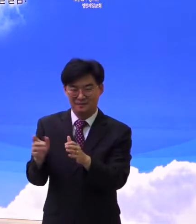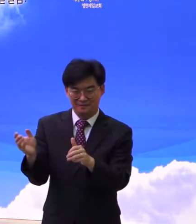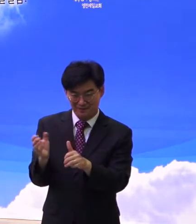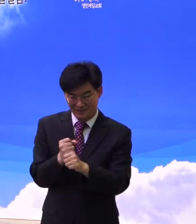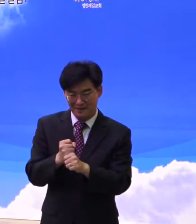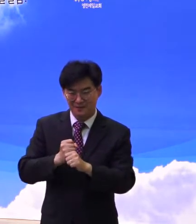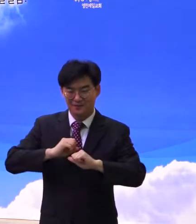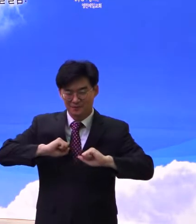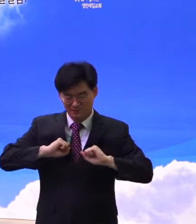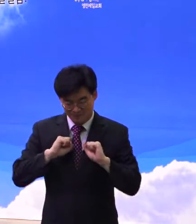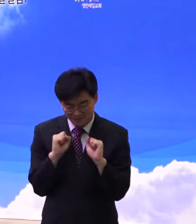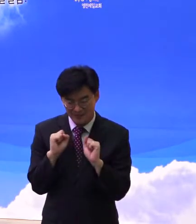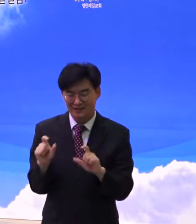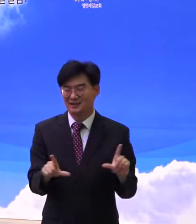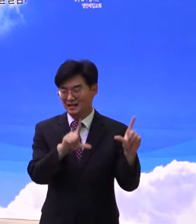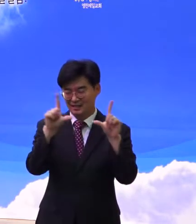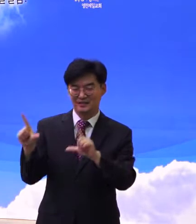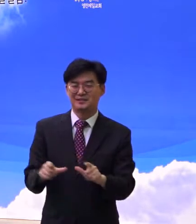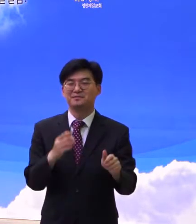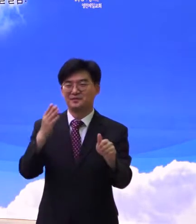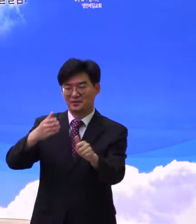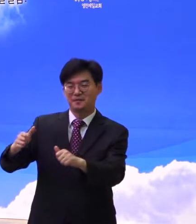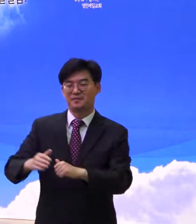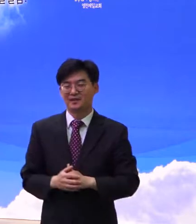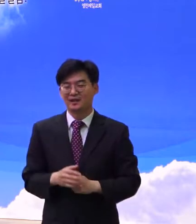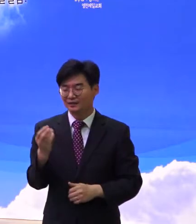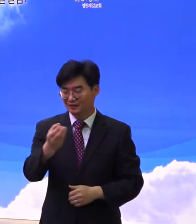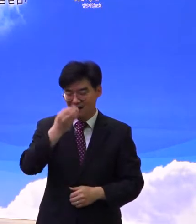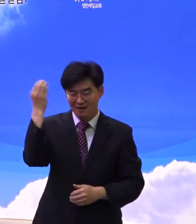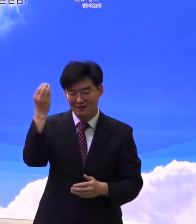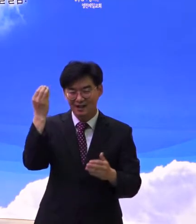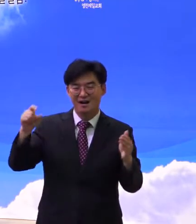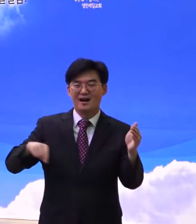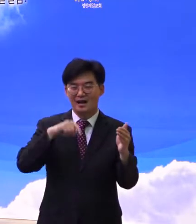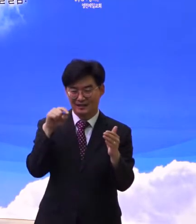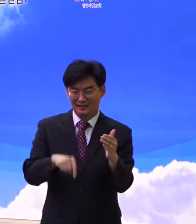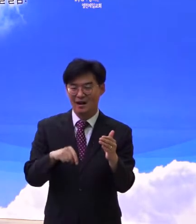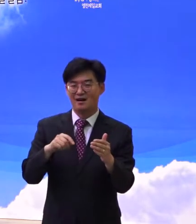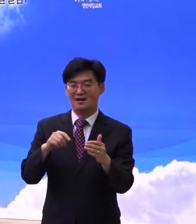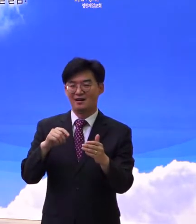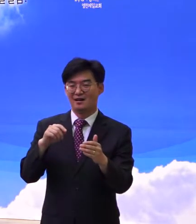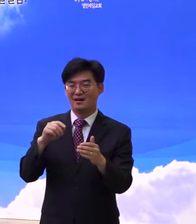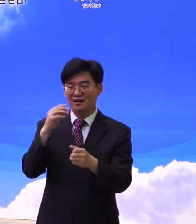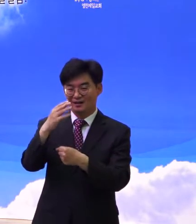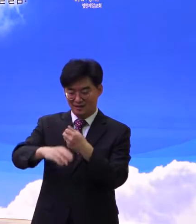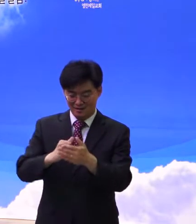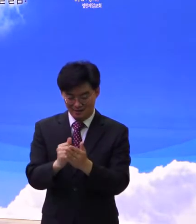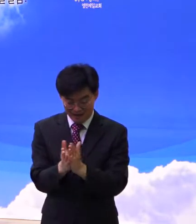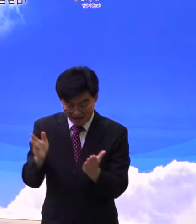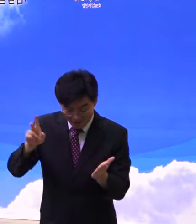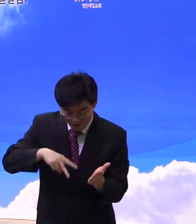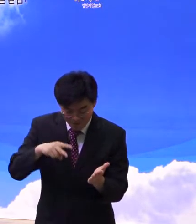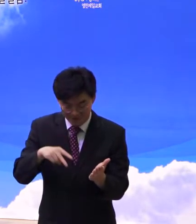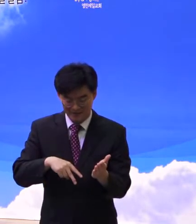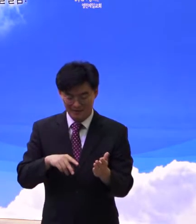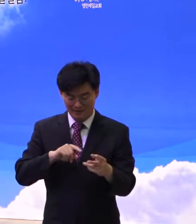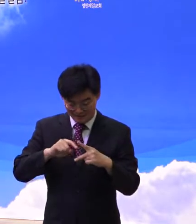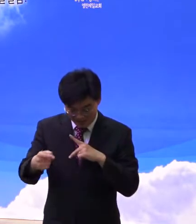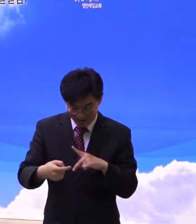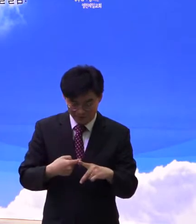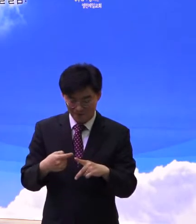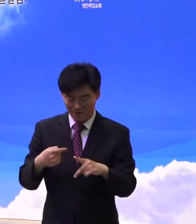살아가시기를 바랍니다. 그래서 여러분들이 늘 성령 안에서 하시고 성령 안에서 하나님이 보여주시는 일들을 보고 그